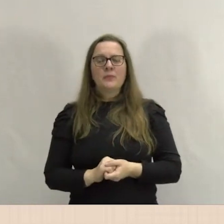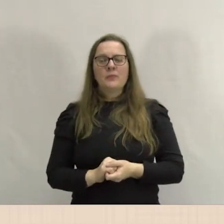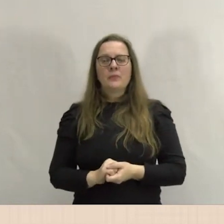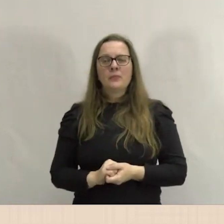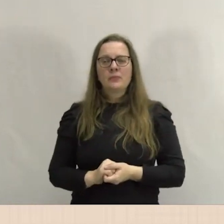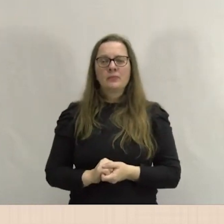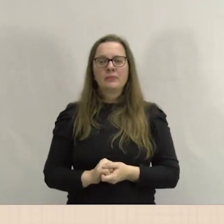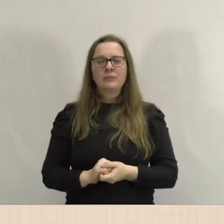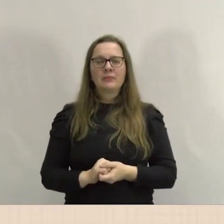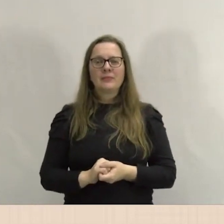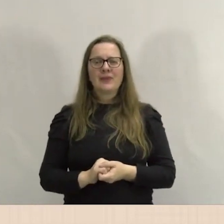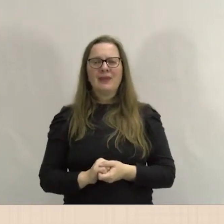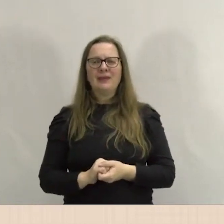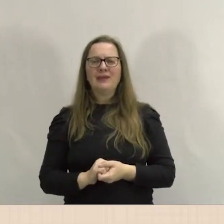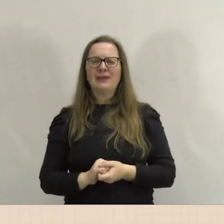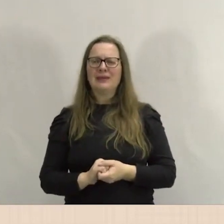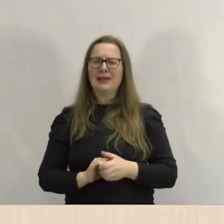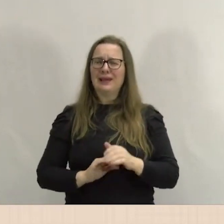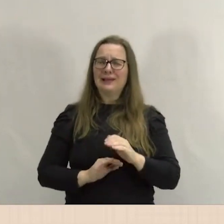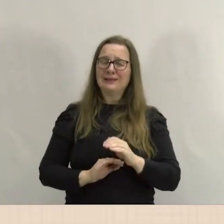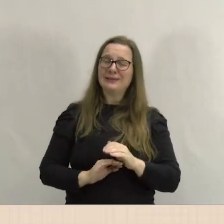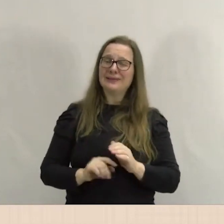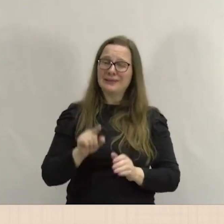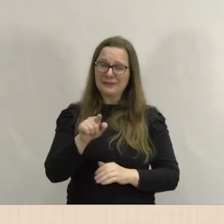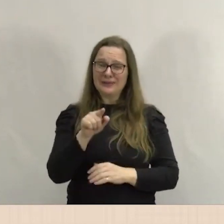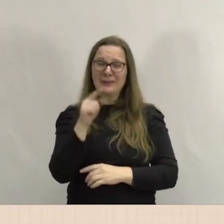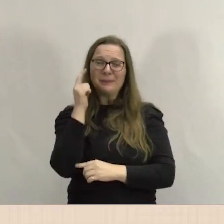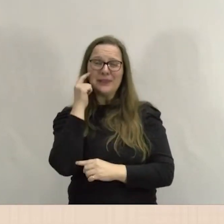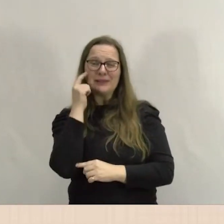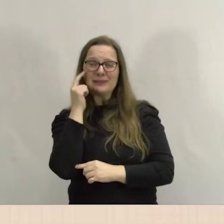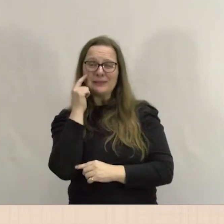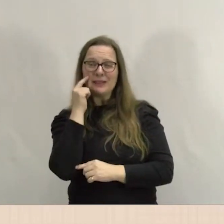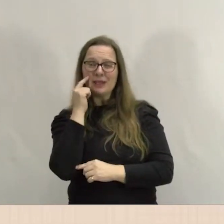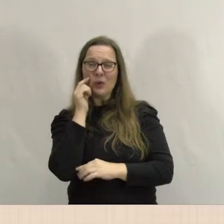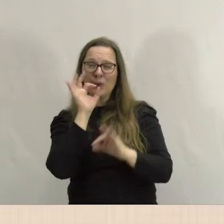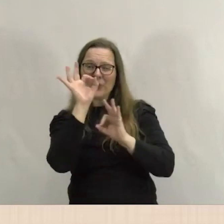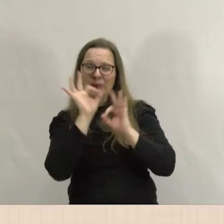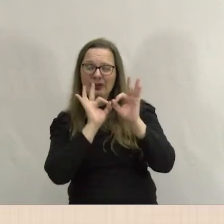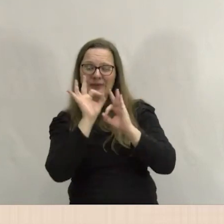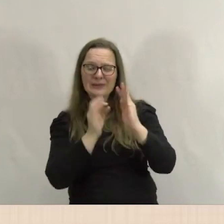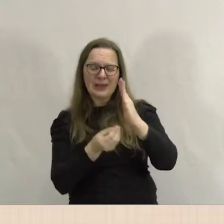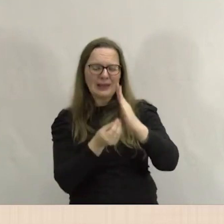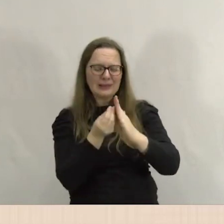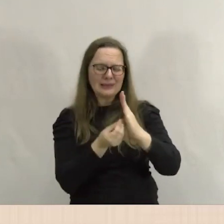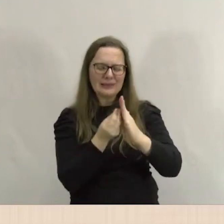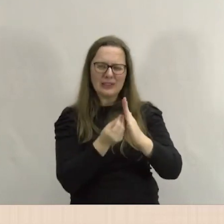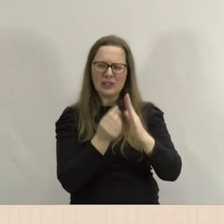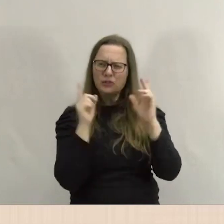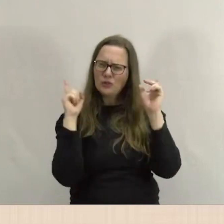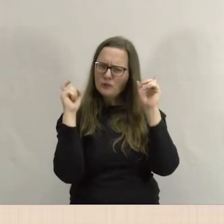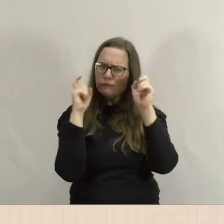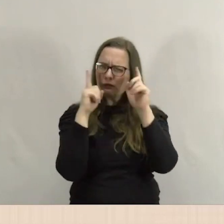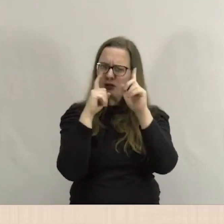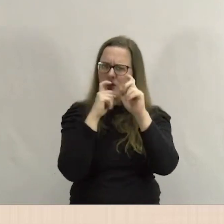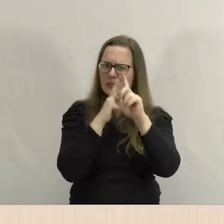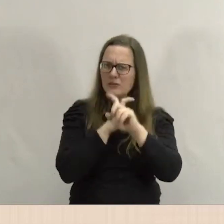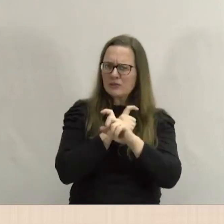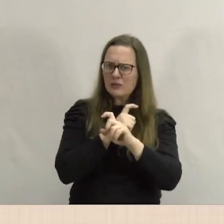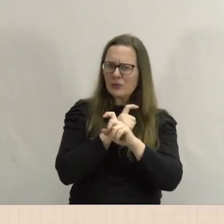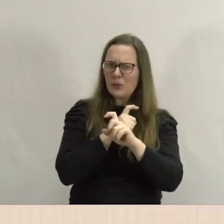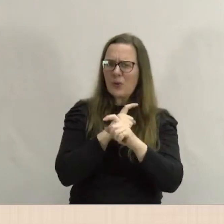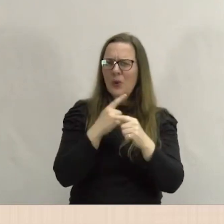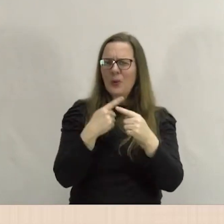Provavelmente não era fácil reunir todos os presbíteros de todas as igrejas para definir a direção da igreja, pois eram muitos. Era,